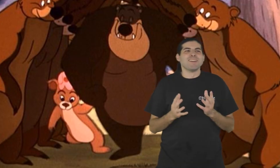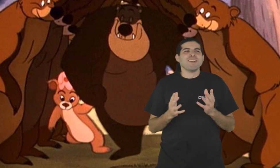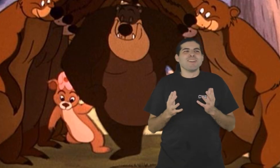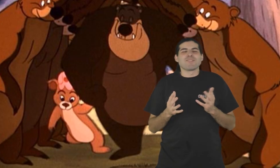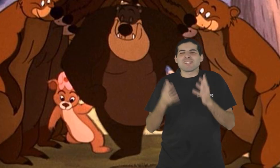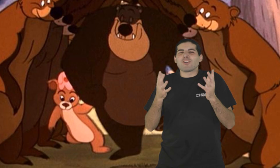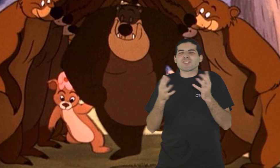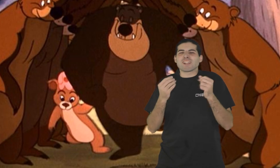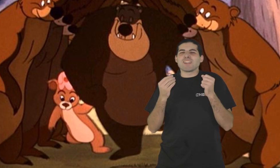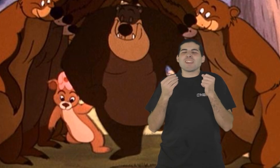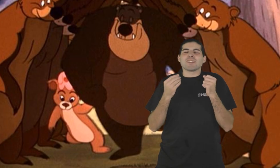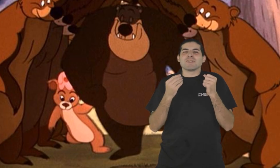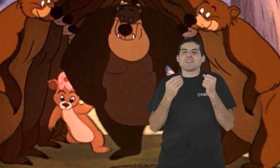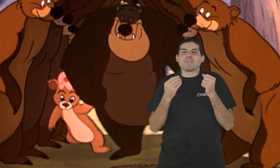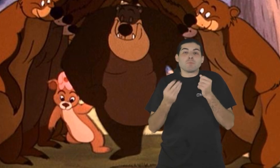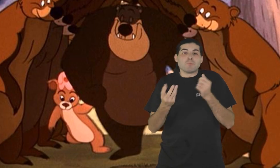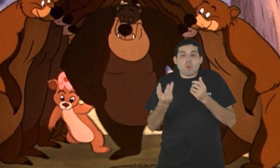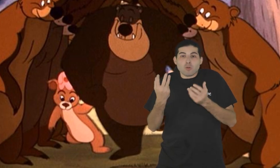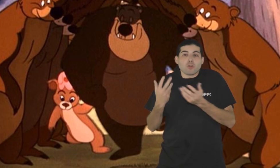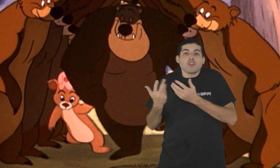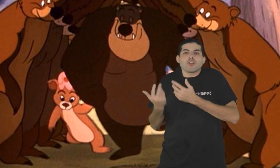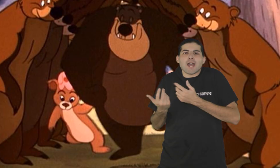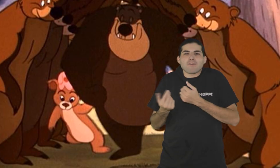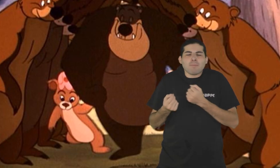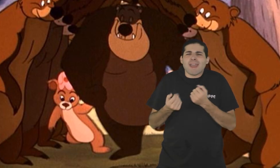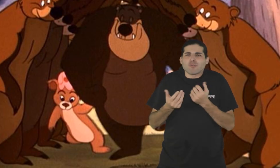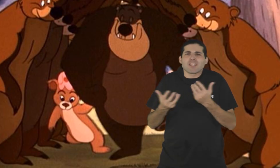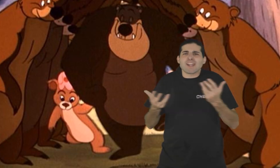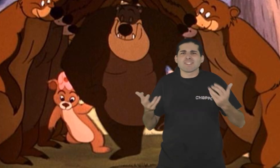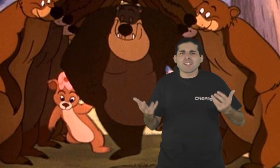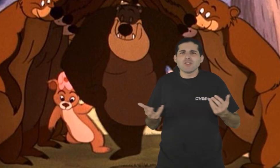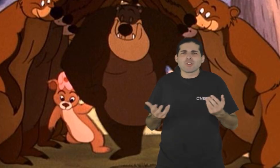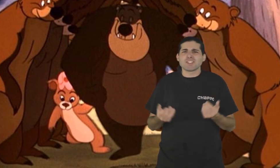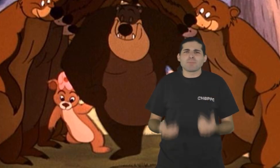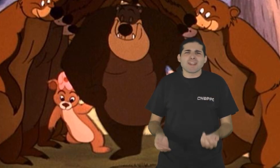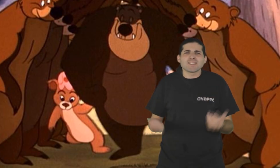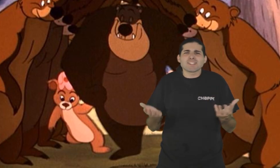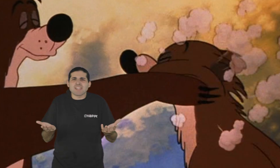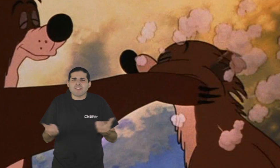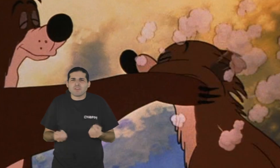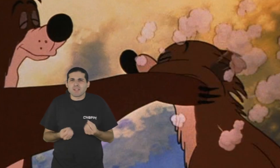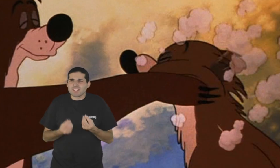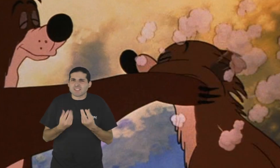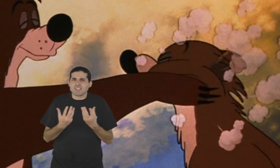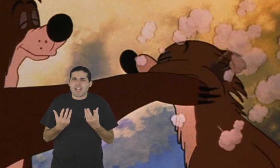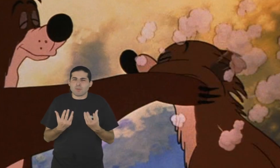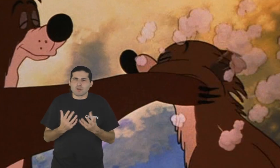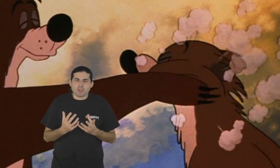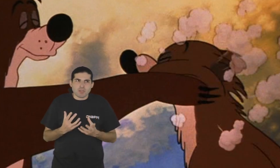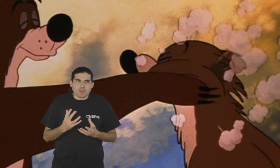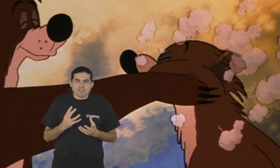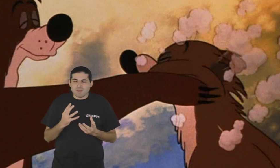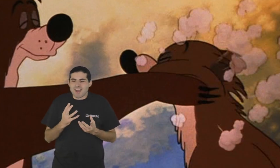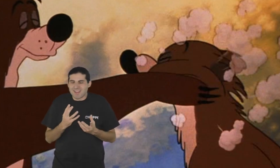cioè questa cosa che Bongo ignorava, ma è usanza degli orsi prendersi a schiaffi per dirsi ti